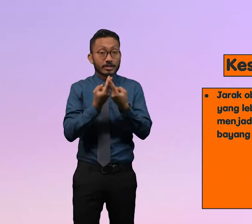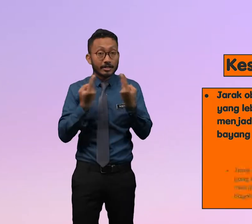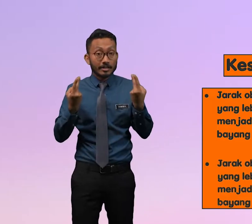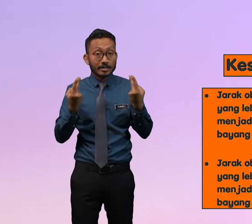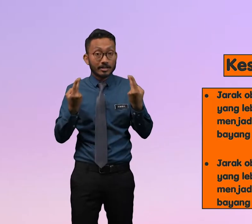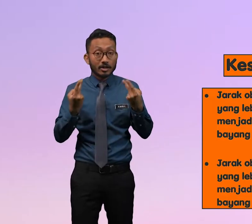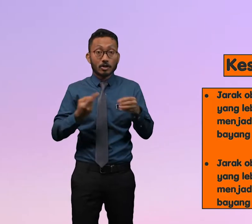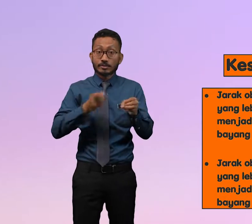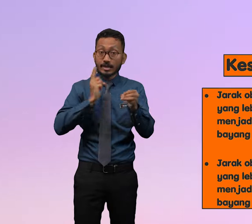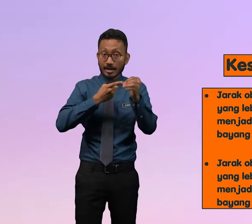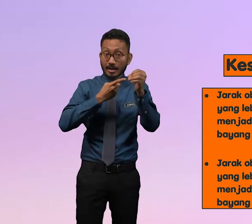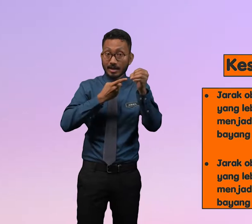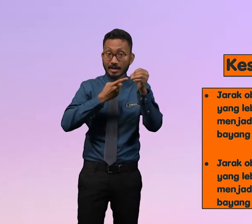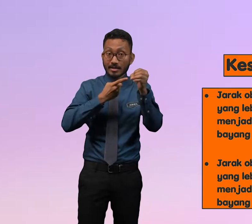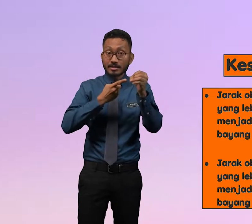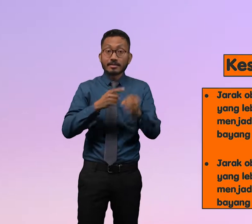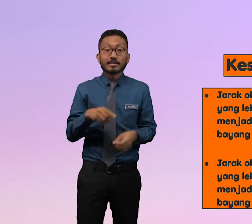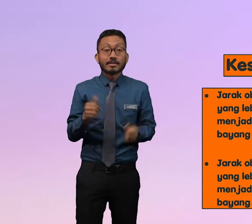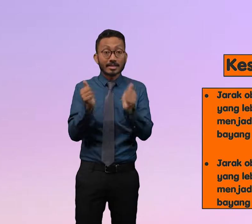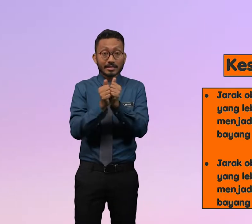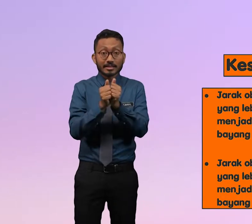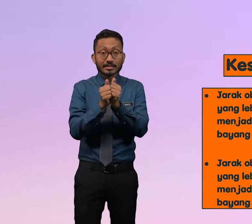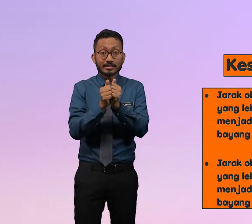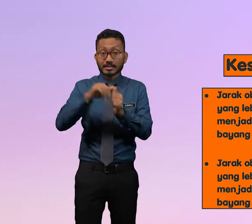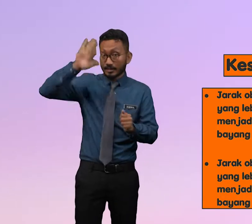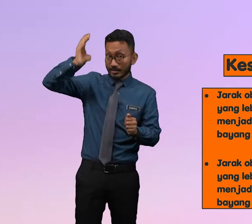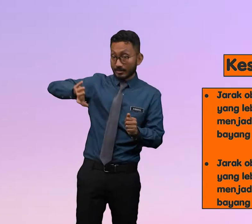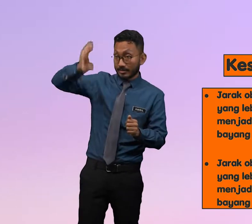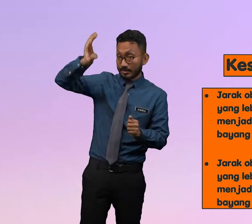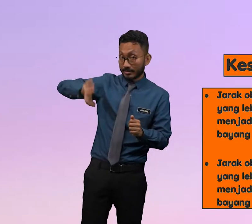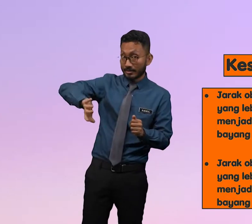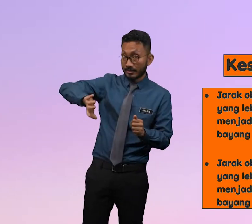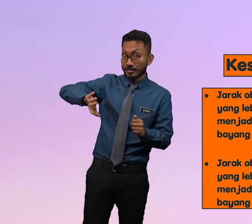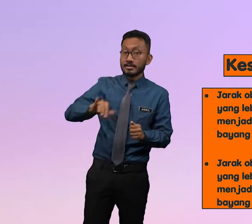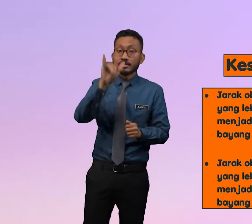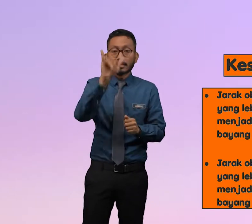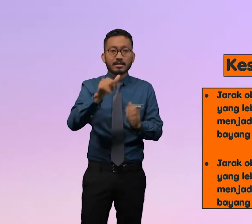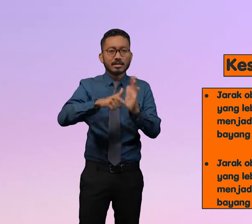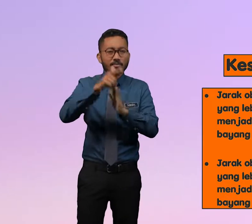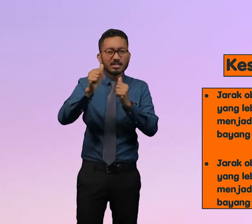jolak objek dengan klip ya lebih